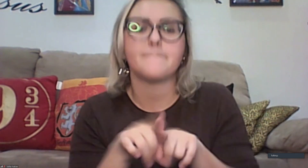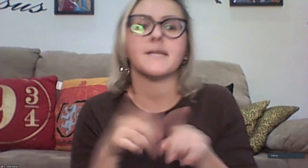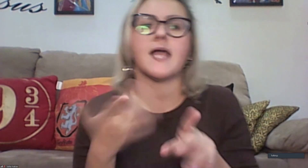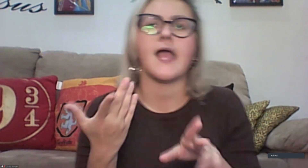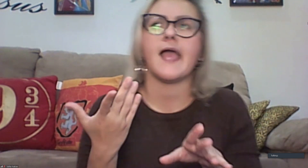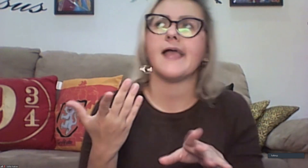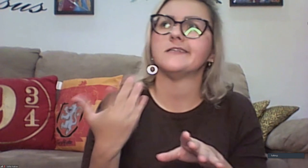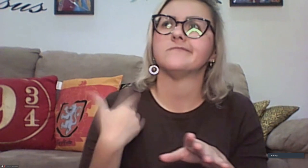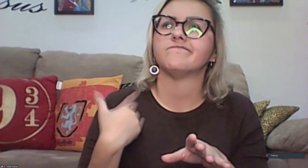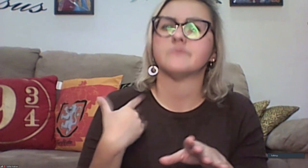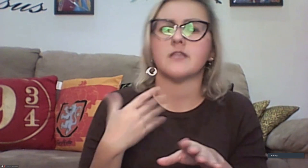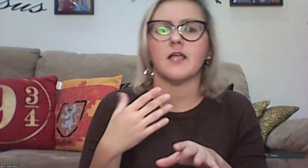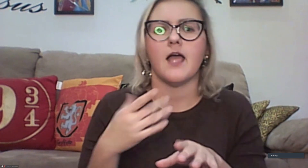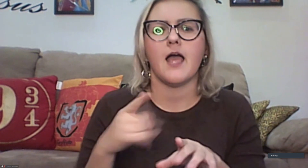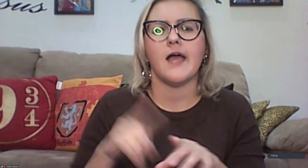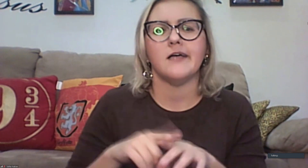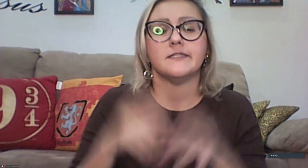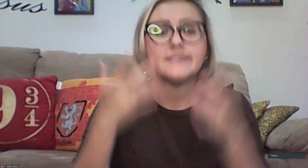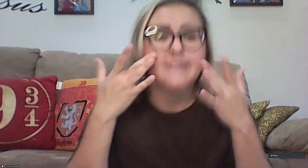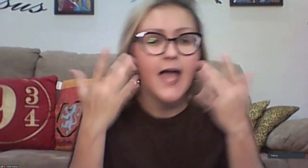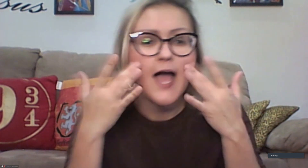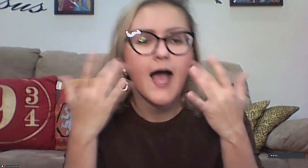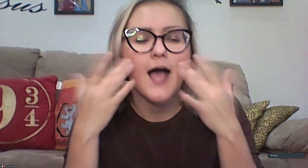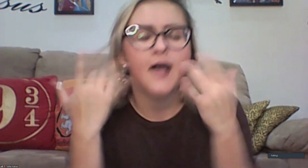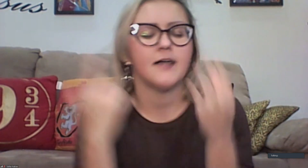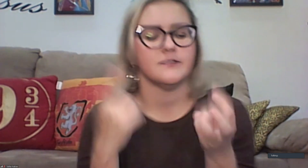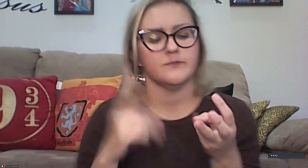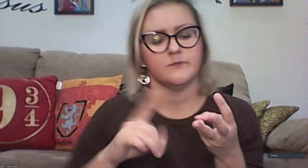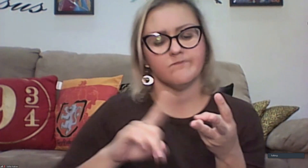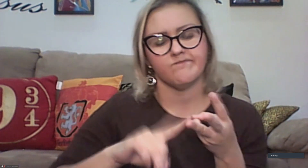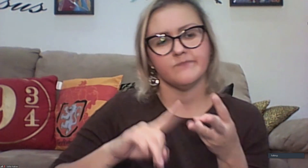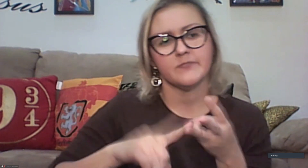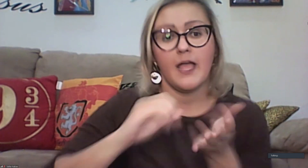pintura, talvez, ou o teatro, ou